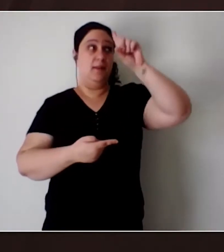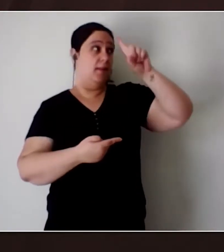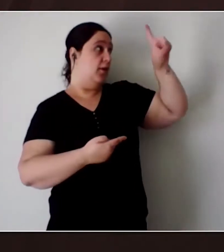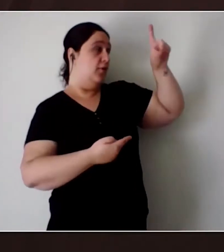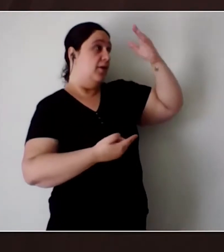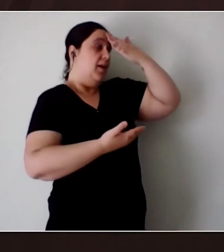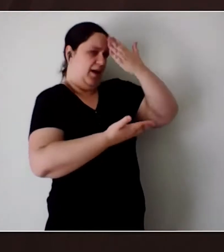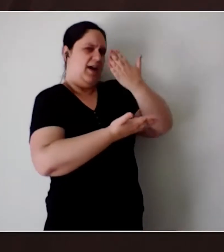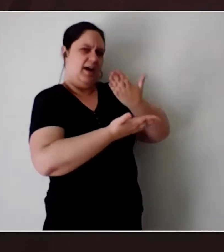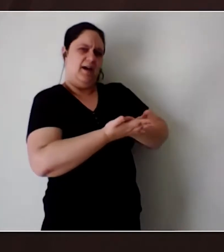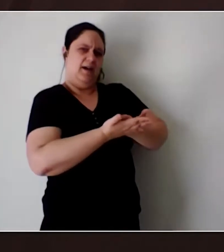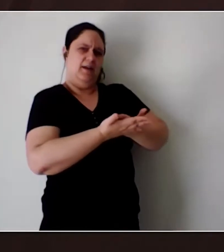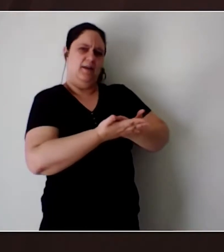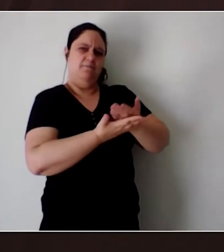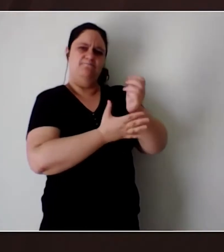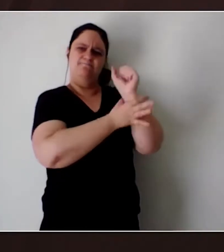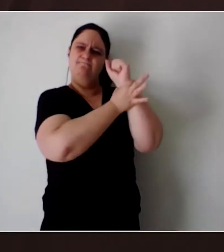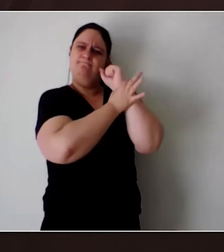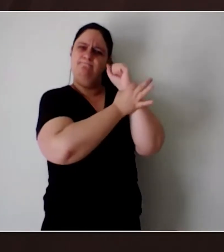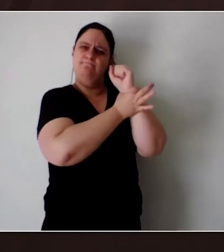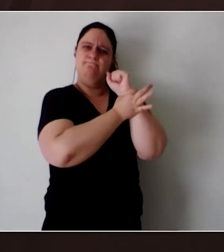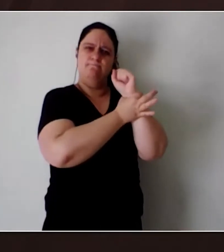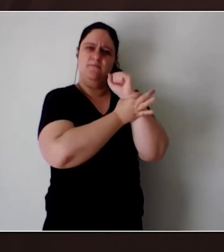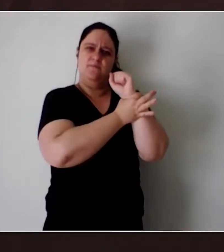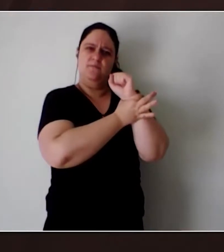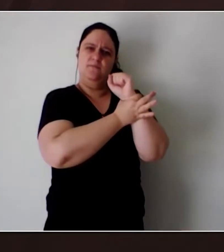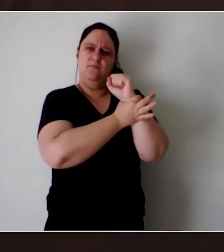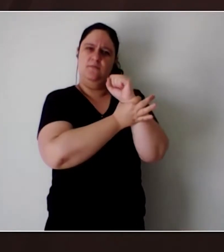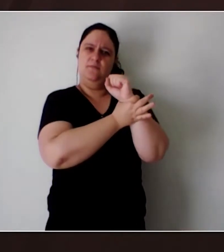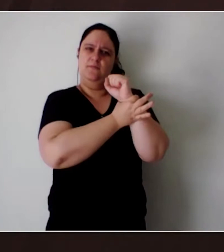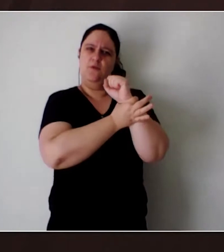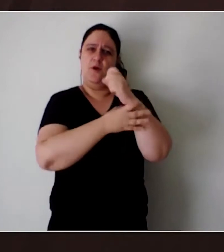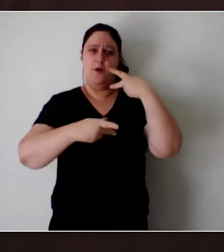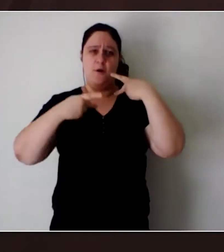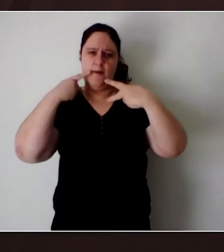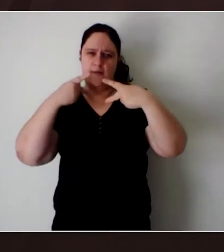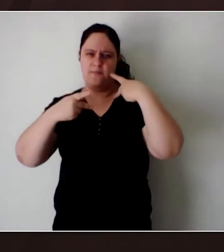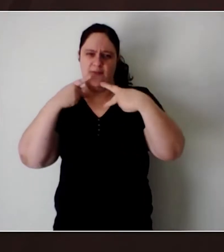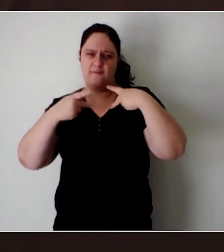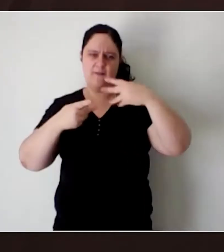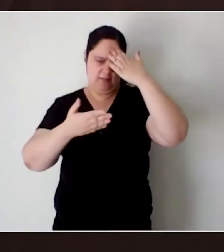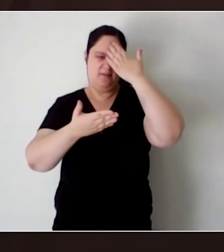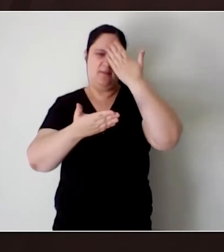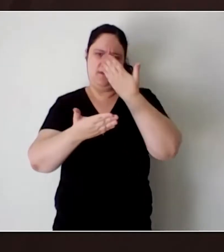seguros. Crede nos seus profetas e